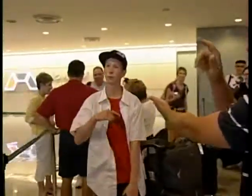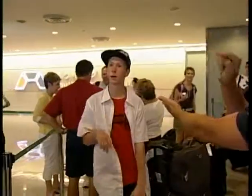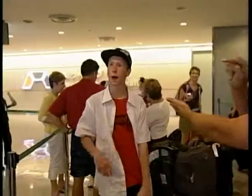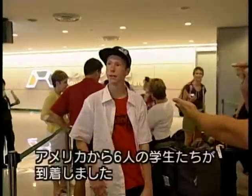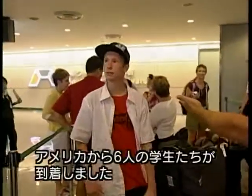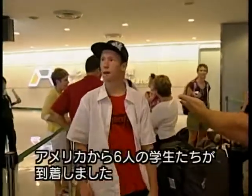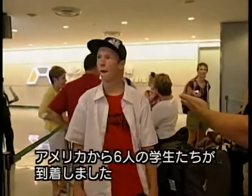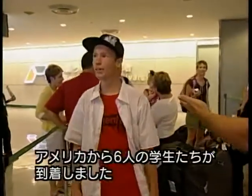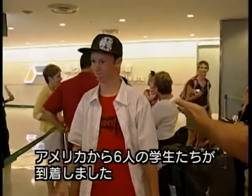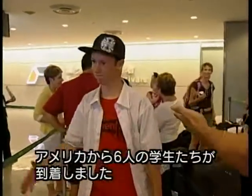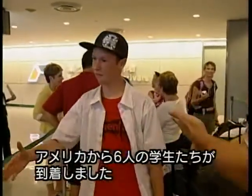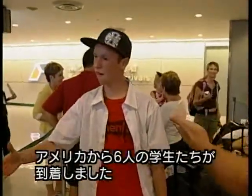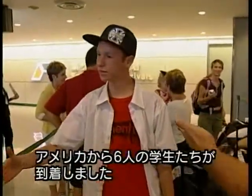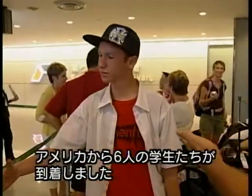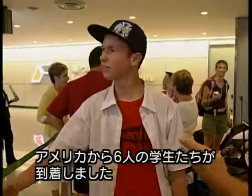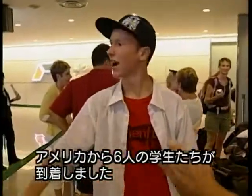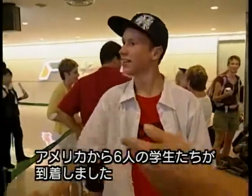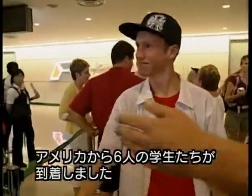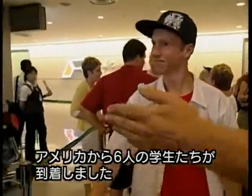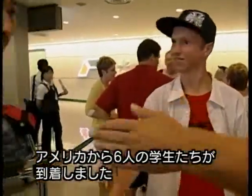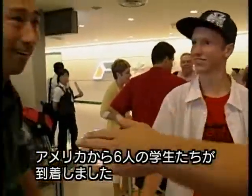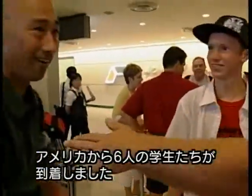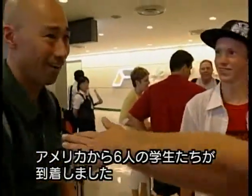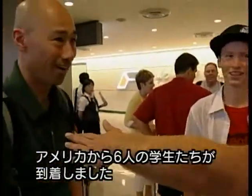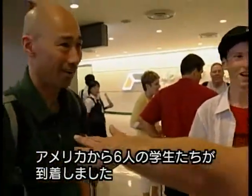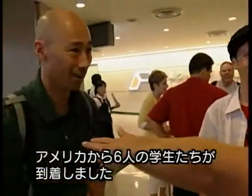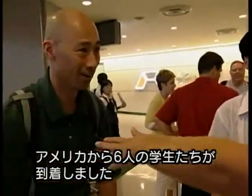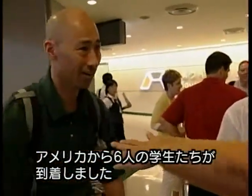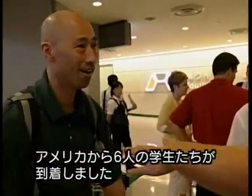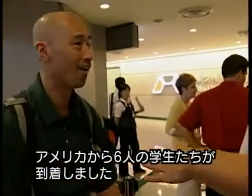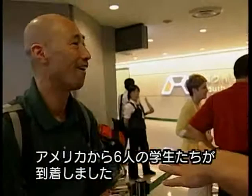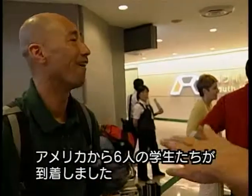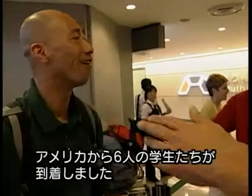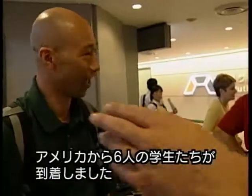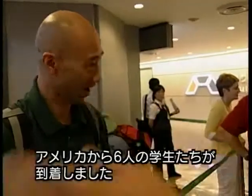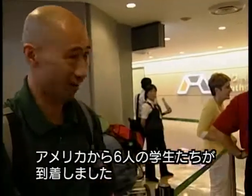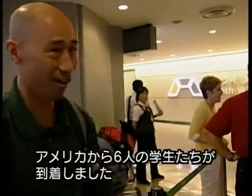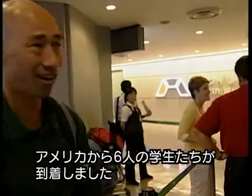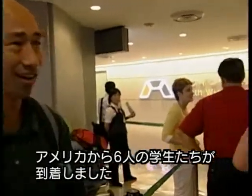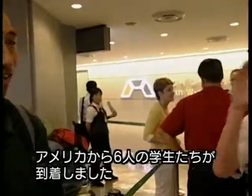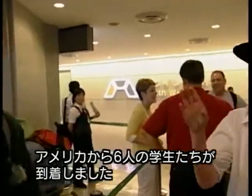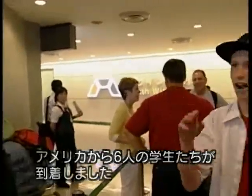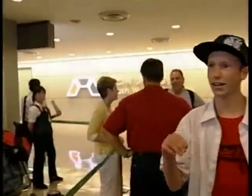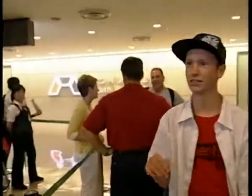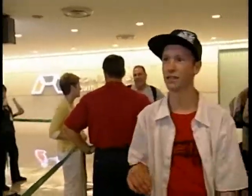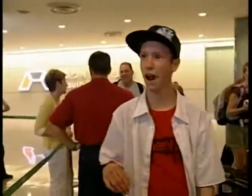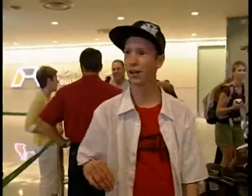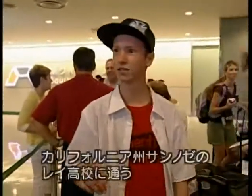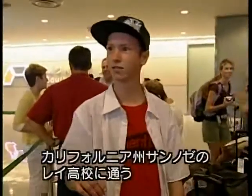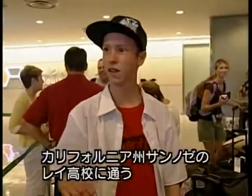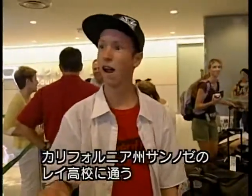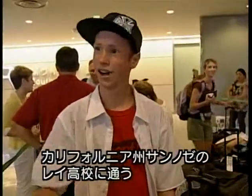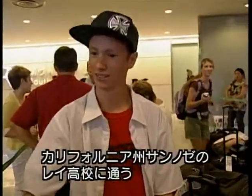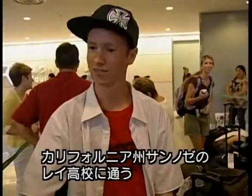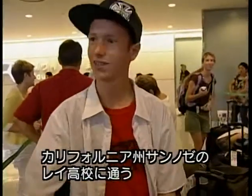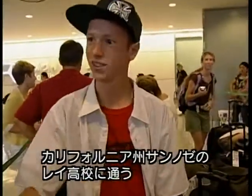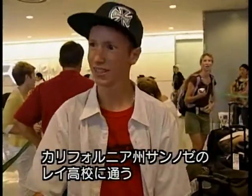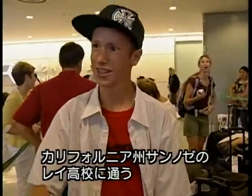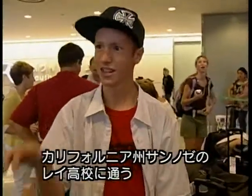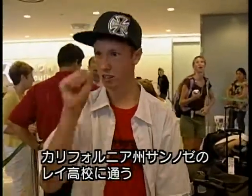成田空港にアメリカから6人の学生たちが到着しました。カリフォルニア州サンノゼの